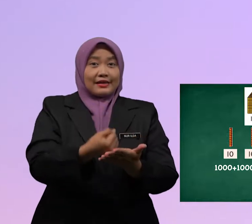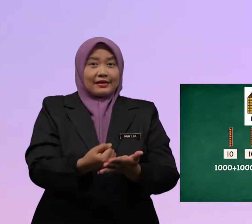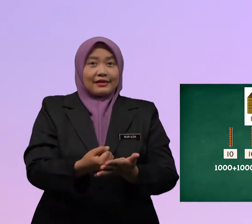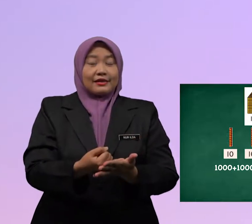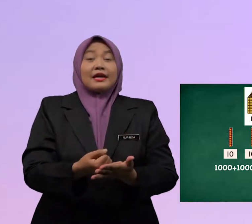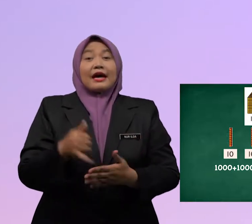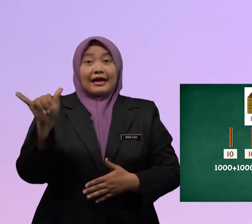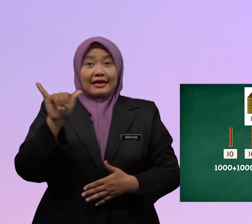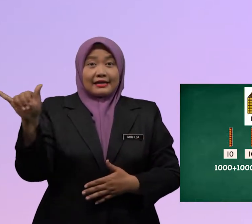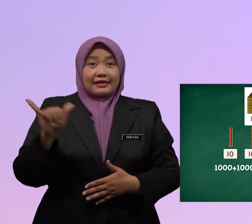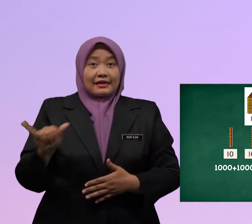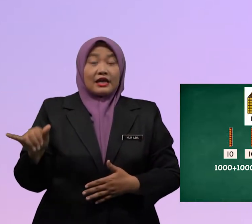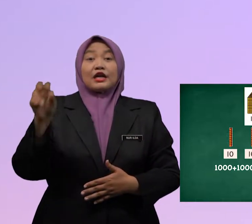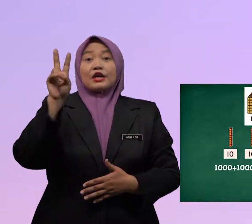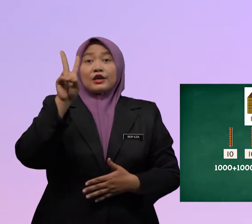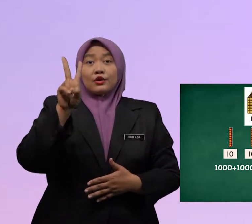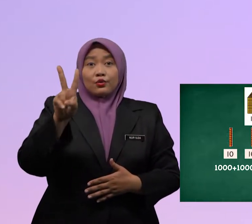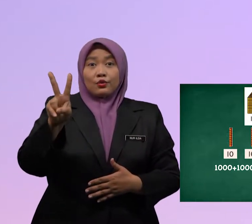Jumlahnya adalah